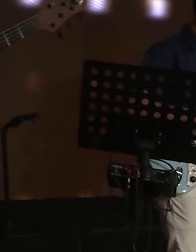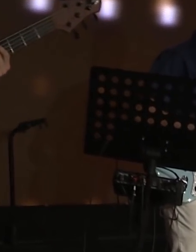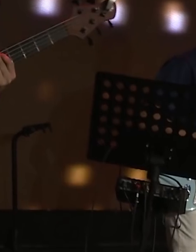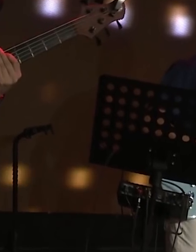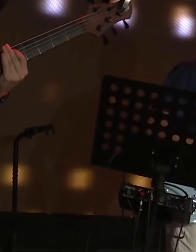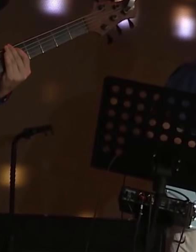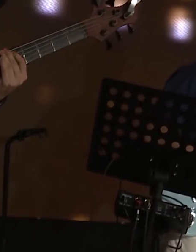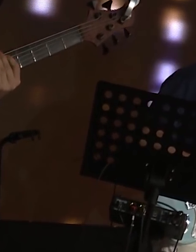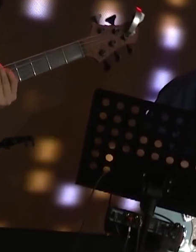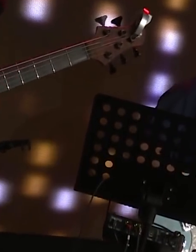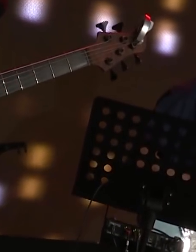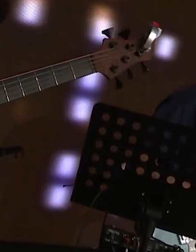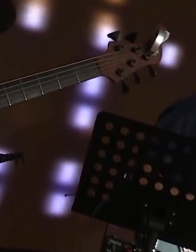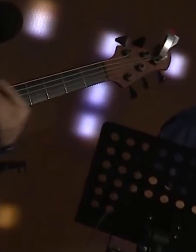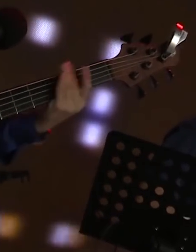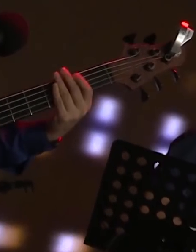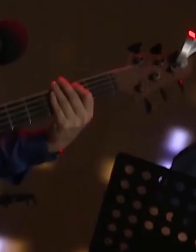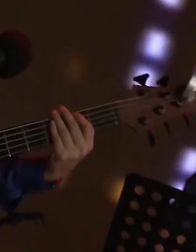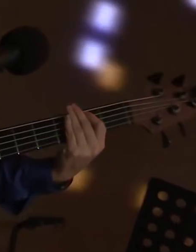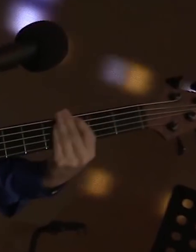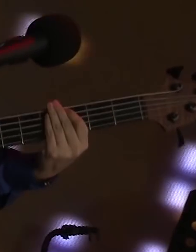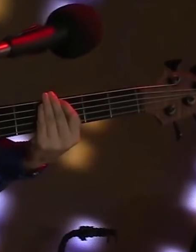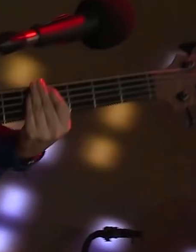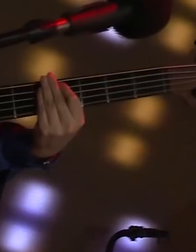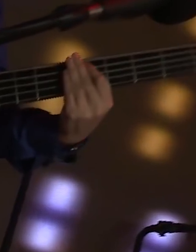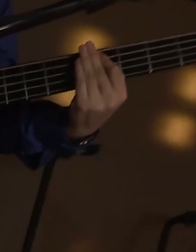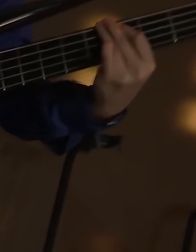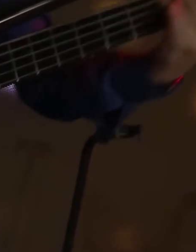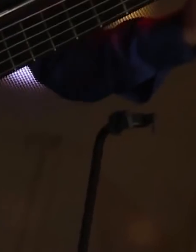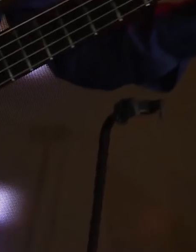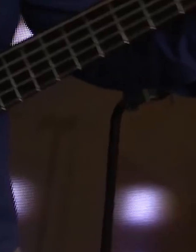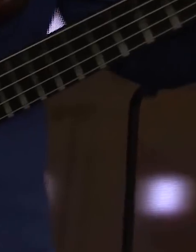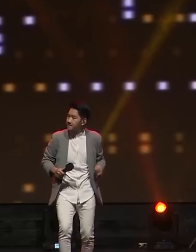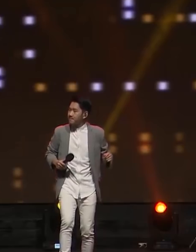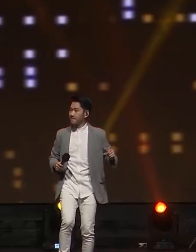yang bernafas puji Dia.